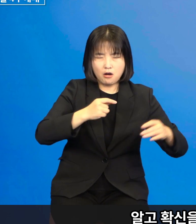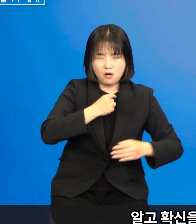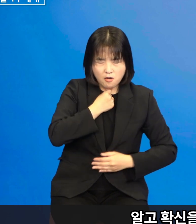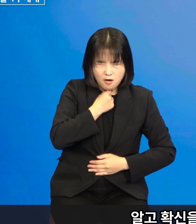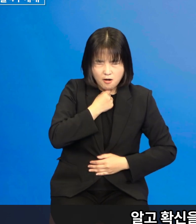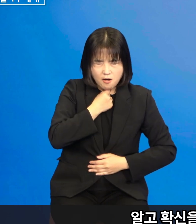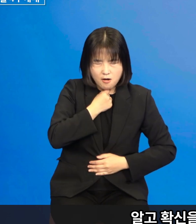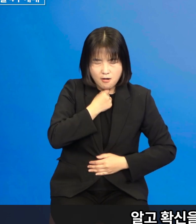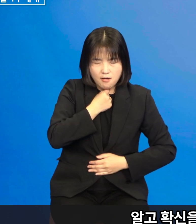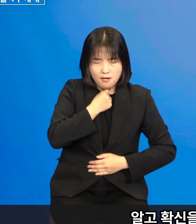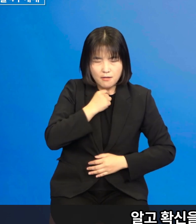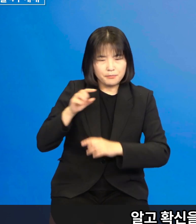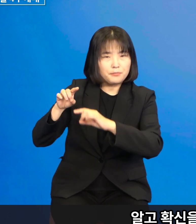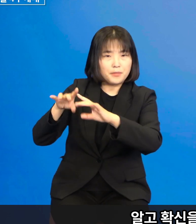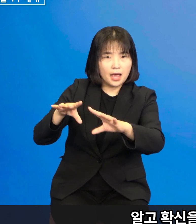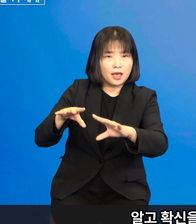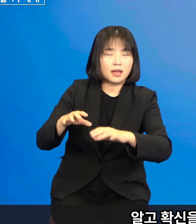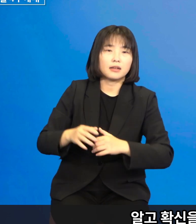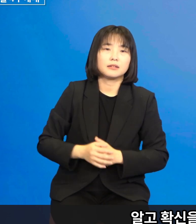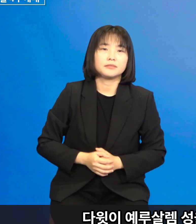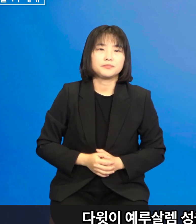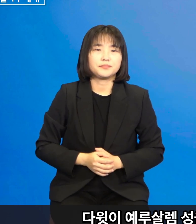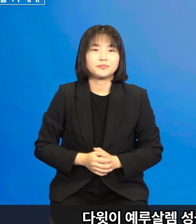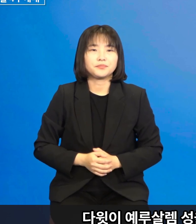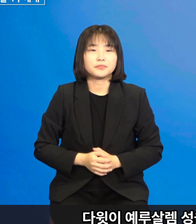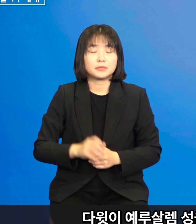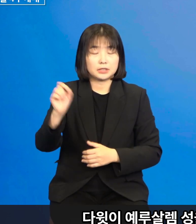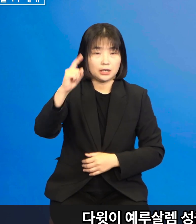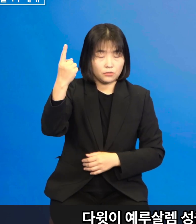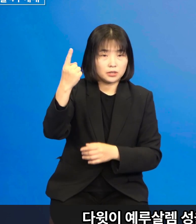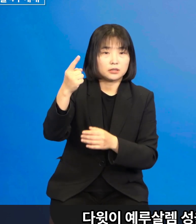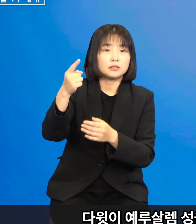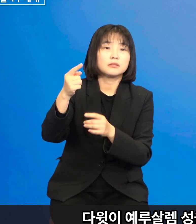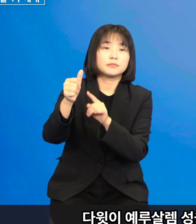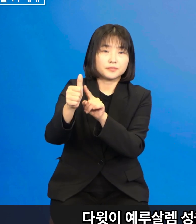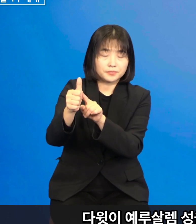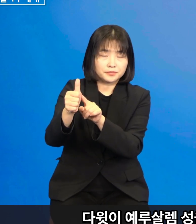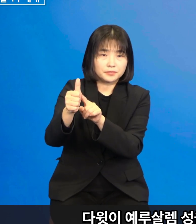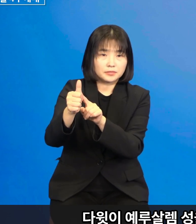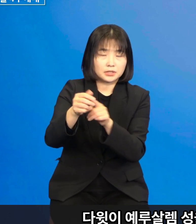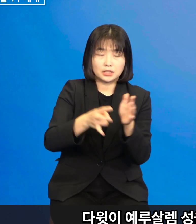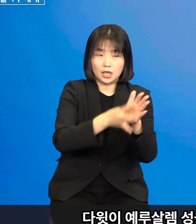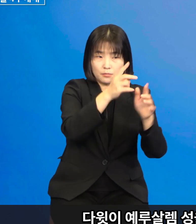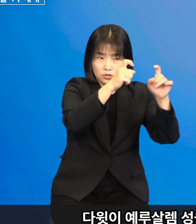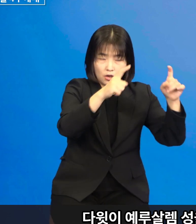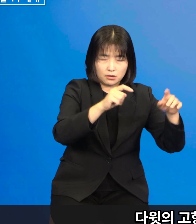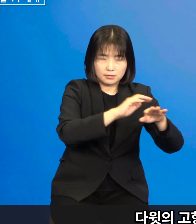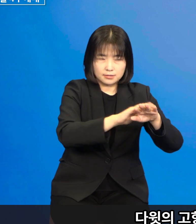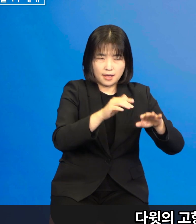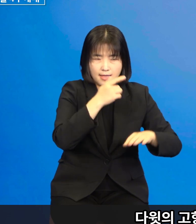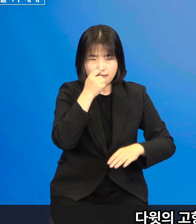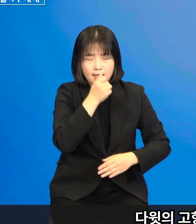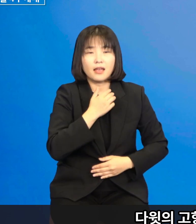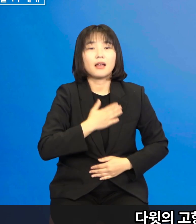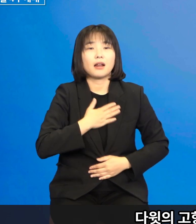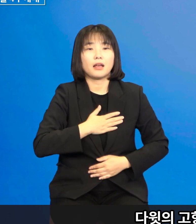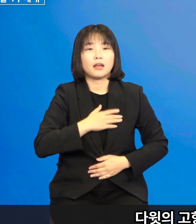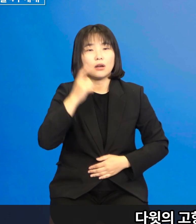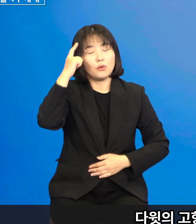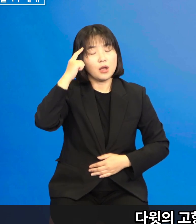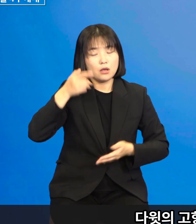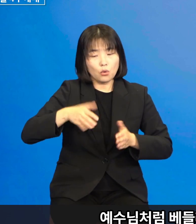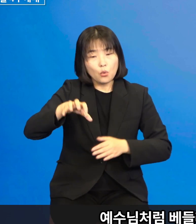것을 알고 확신을 품고 나아갑니다. 다윗이 예루살렘 성을 잘 알고 있었어요. 왜냐? 다윗의 고향이